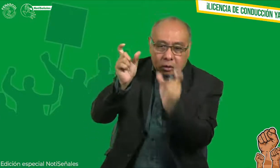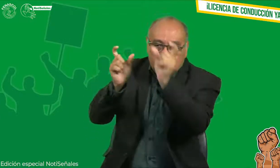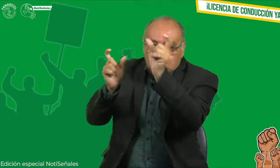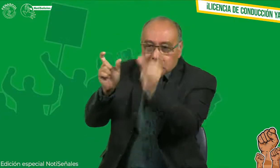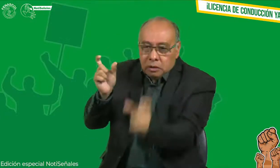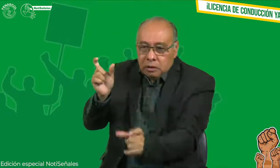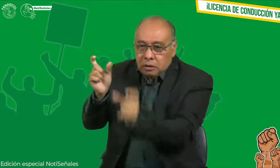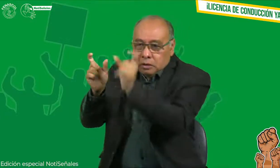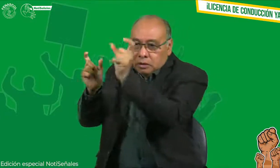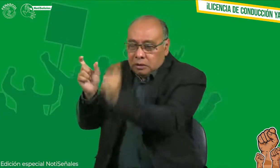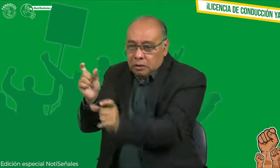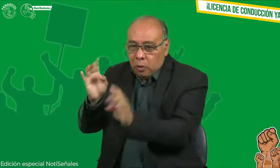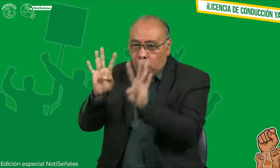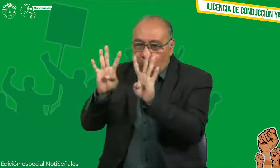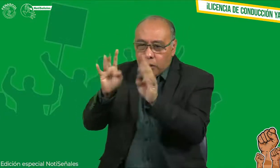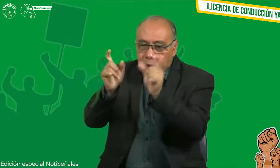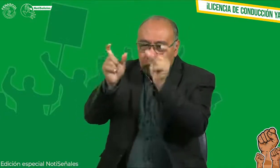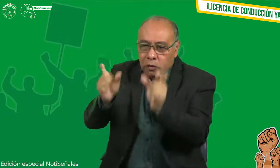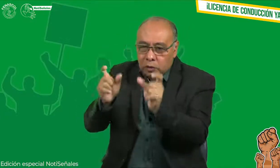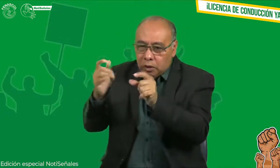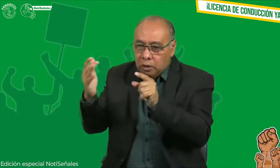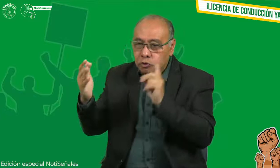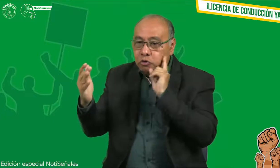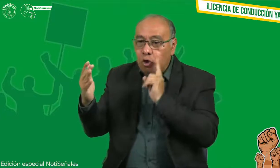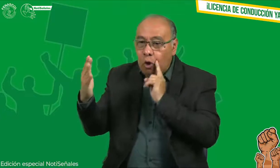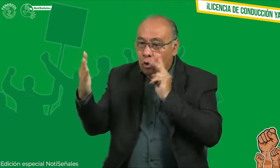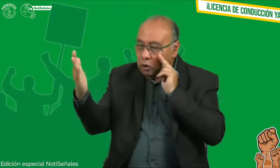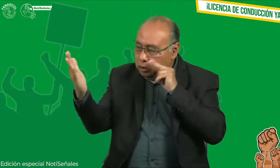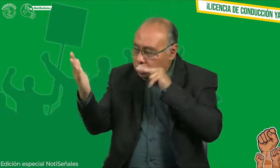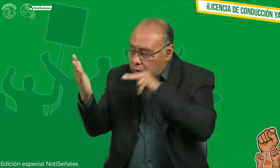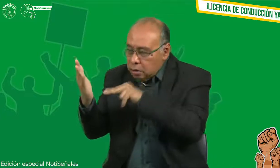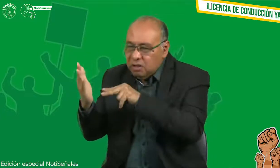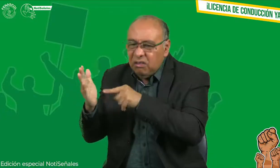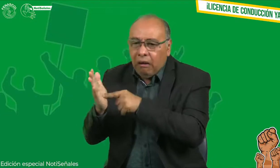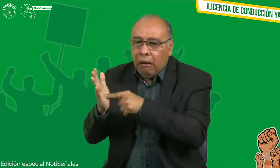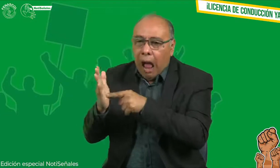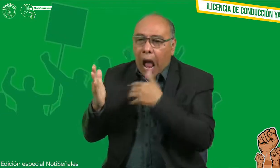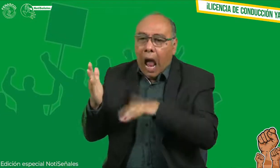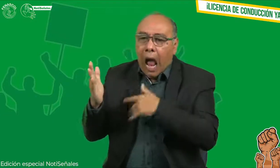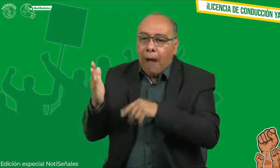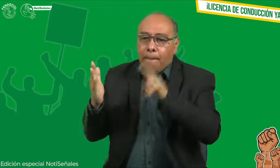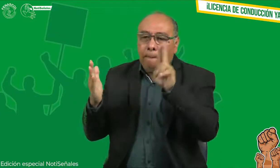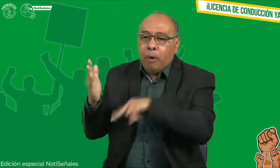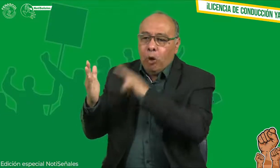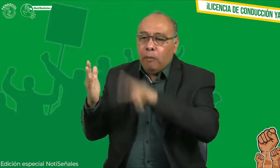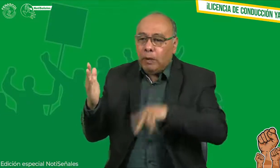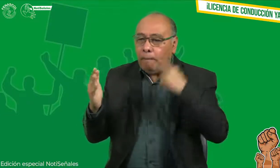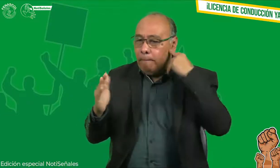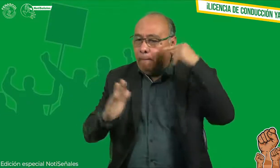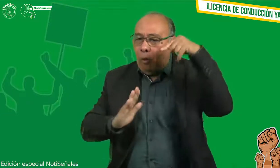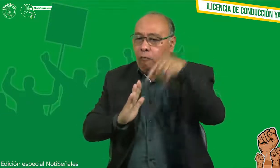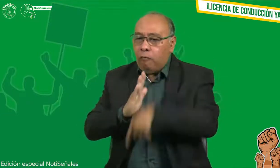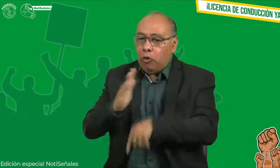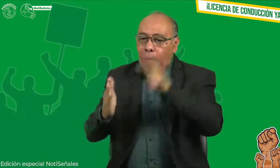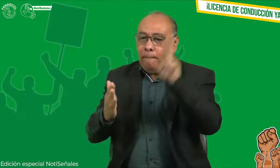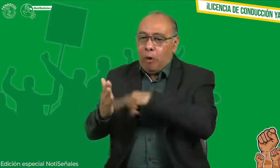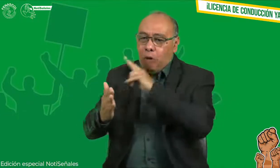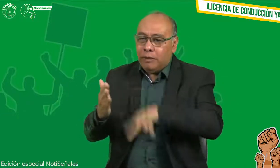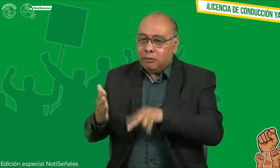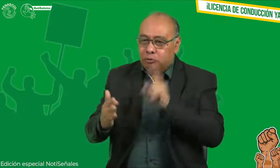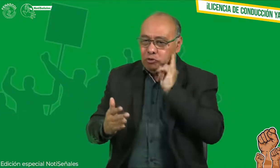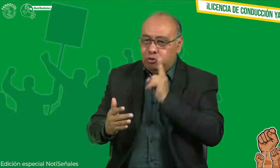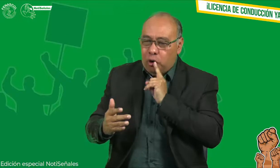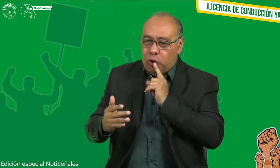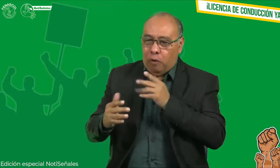el documento que salió a este respecto, pero deseamos hacerles una claridad sobre lo que se encuentra allí en la resolución,